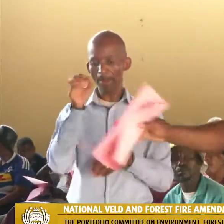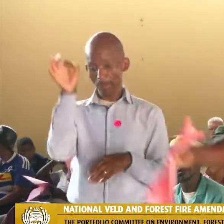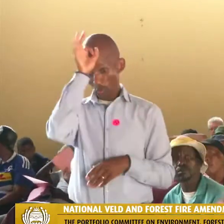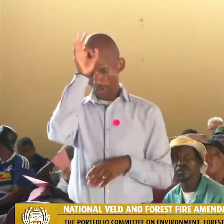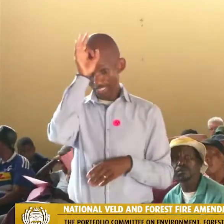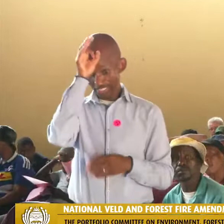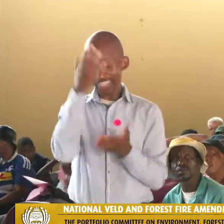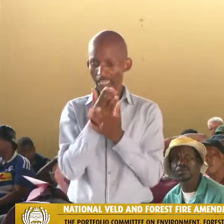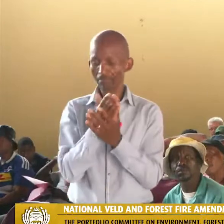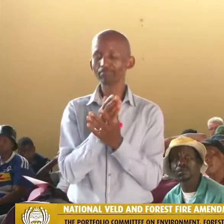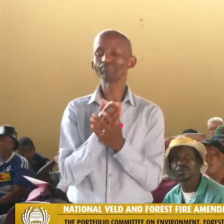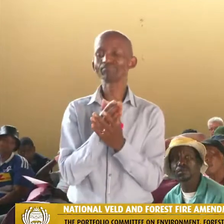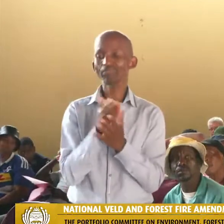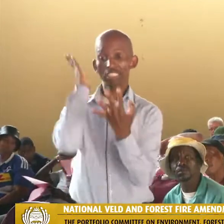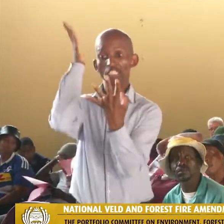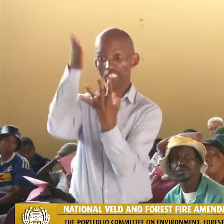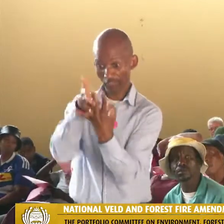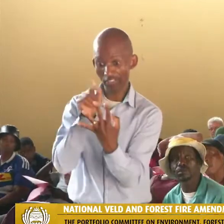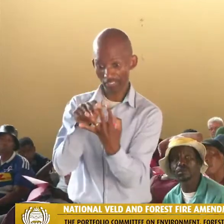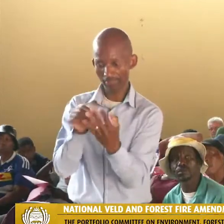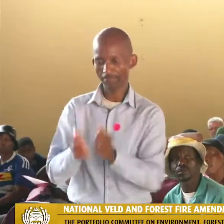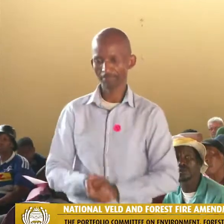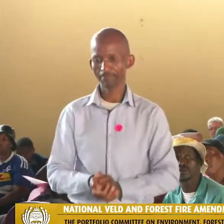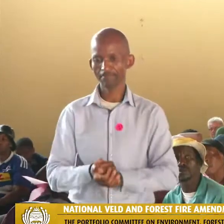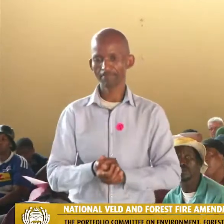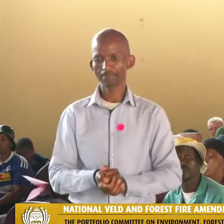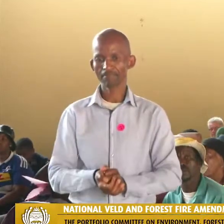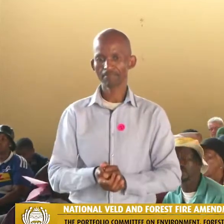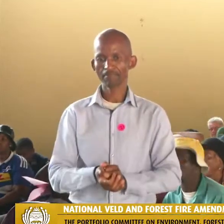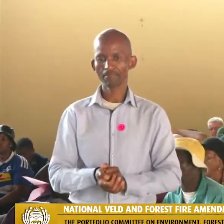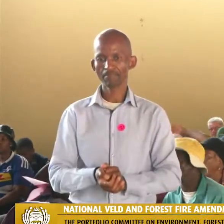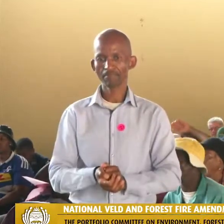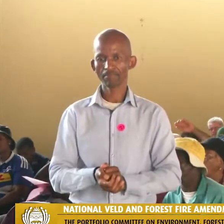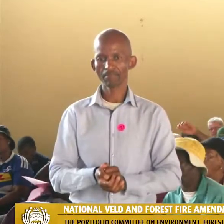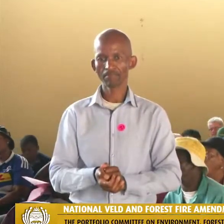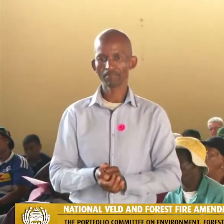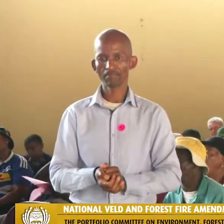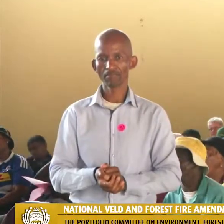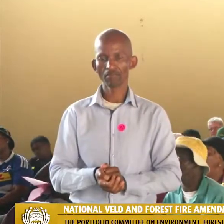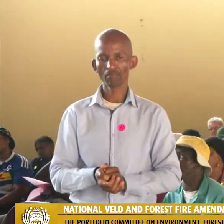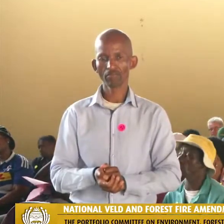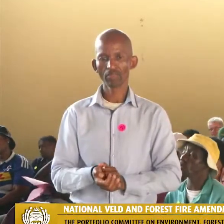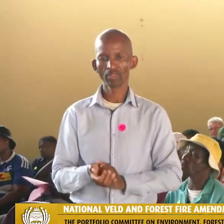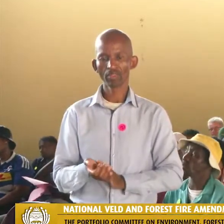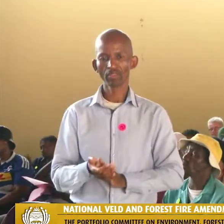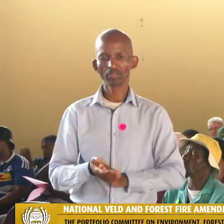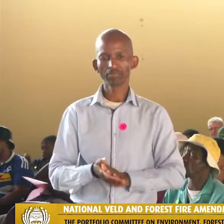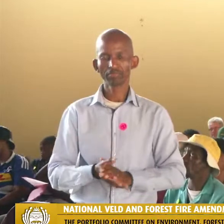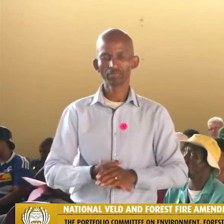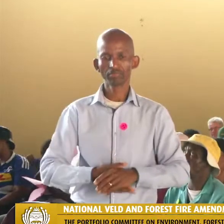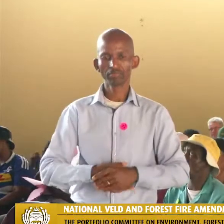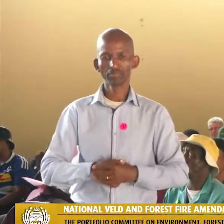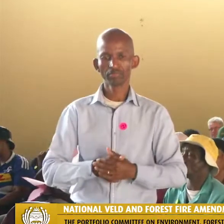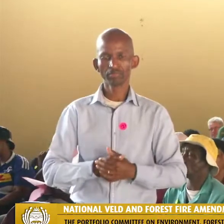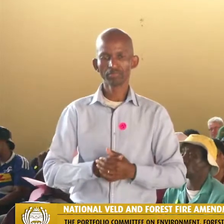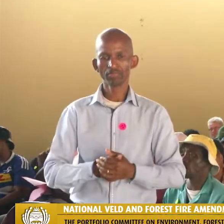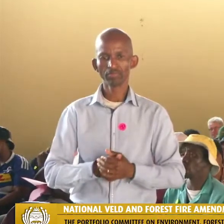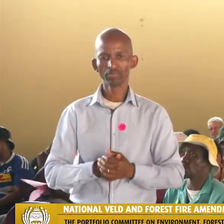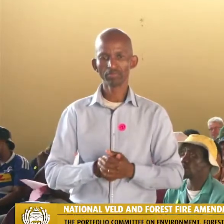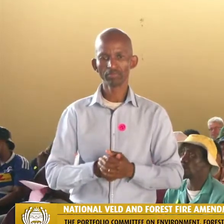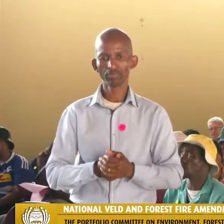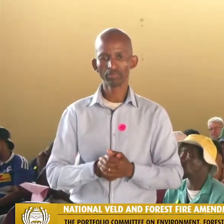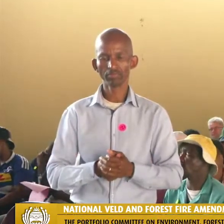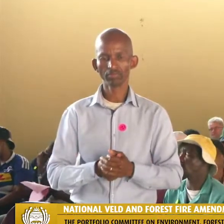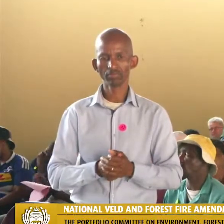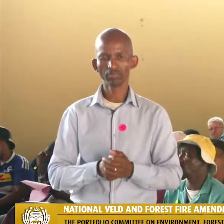naba bayongena ngoku. The rangers will be able to help us with the Veld fires, even with the zamazamas, because they